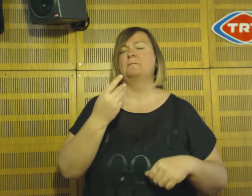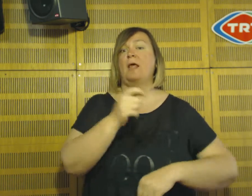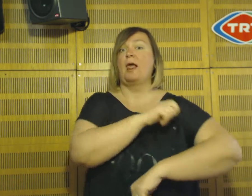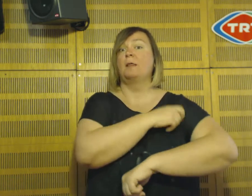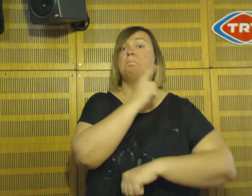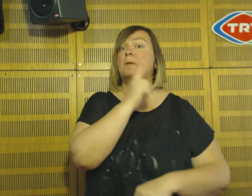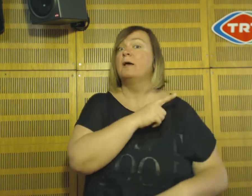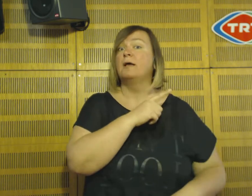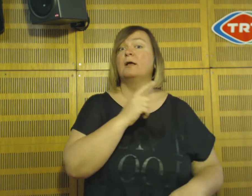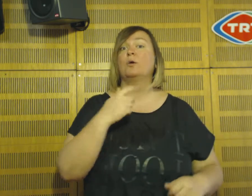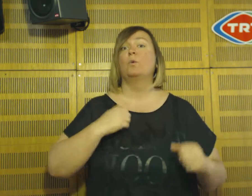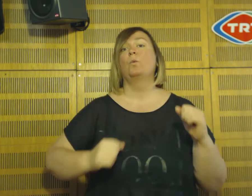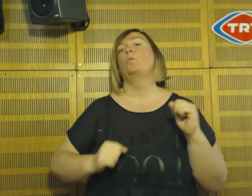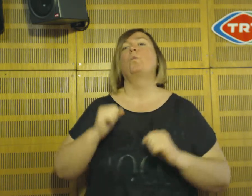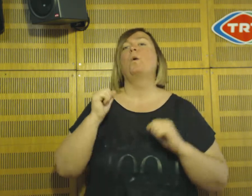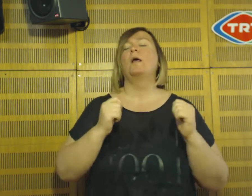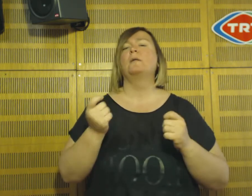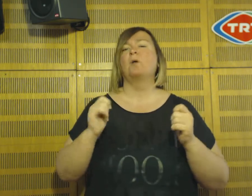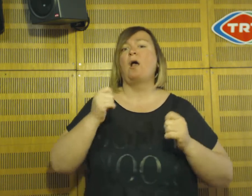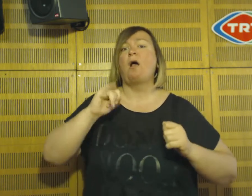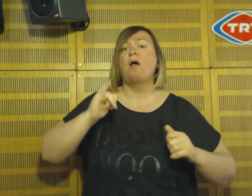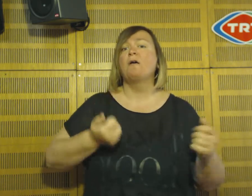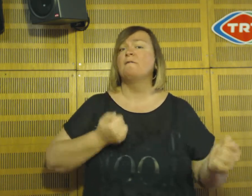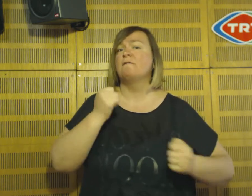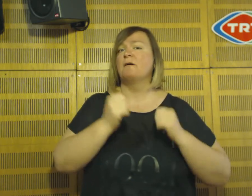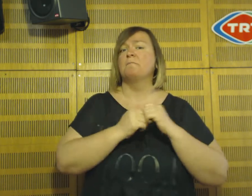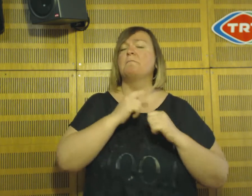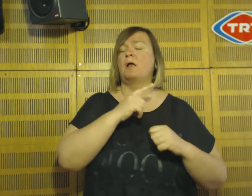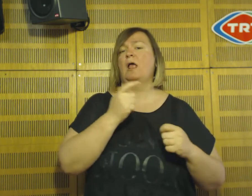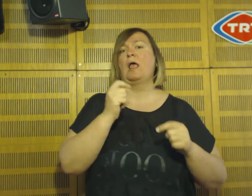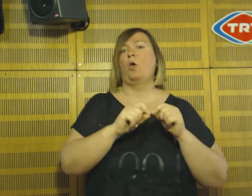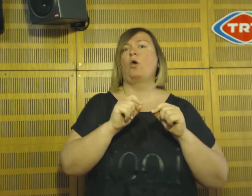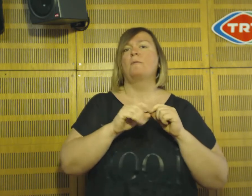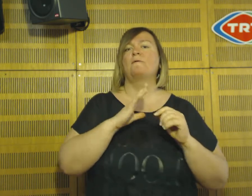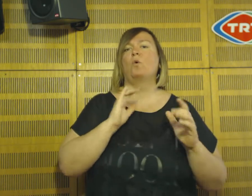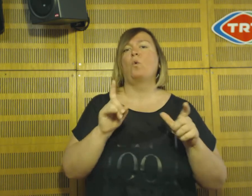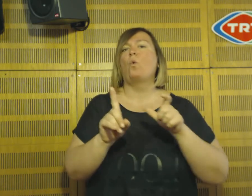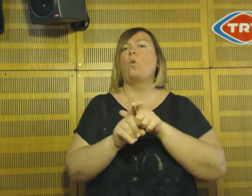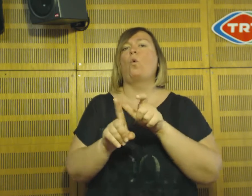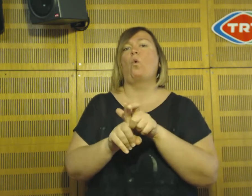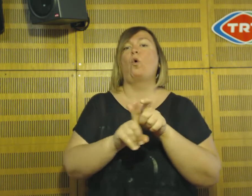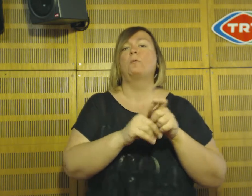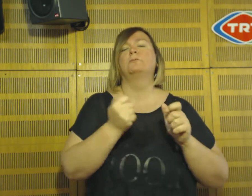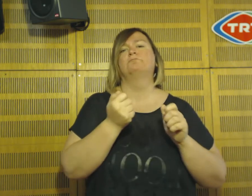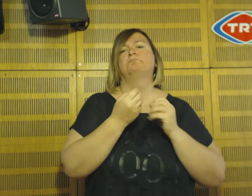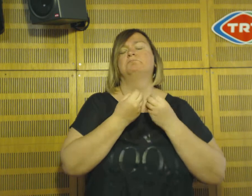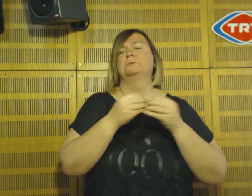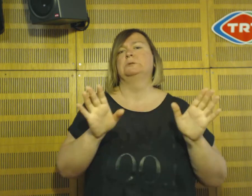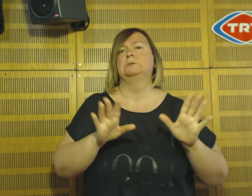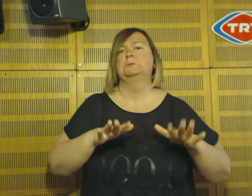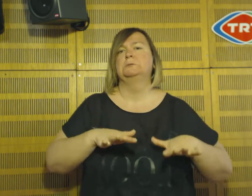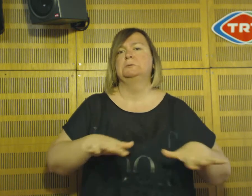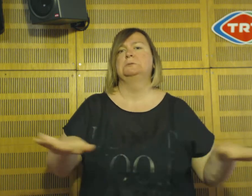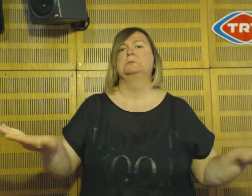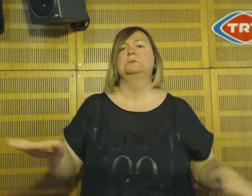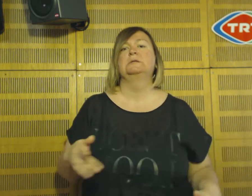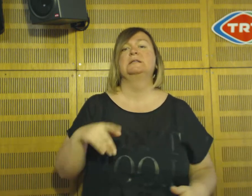Almanya'da üretime dayalı, ağır sanayiye dayalı bir ekonomi vardır ve korumalı iş yerleri çok yaygındır. Korumalı iş yerleri sadece